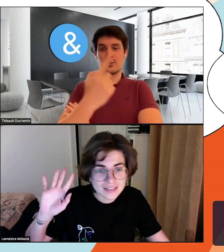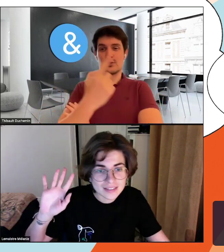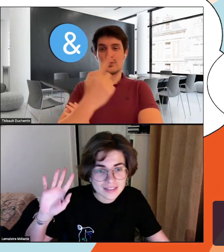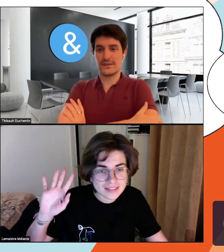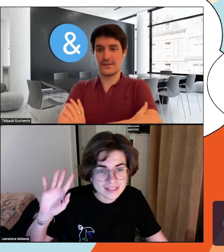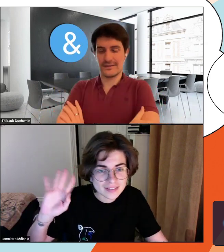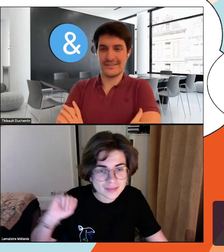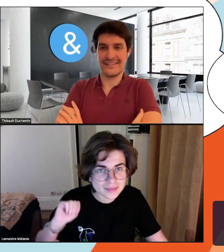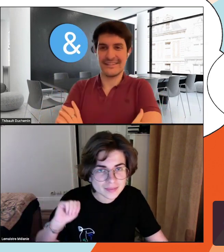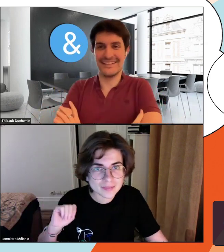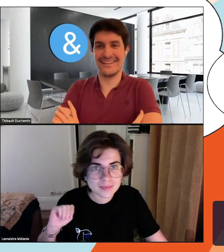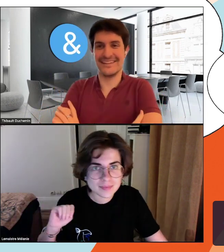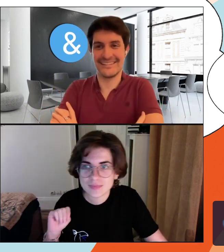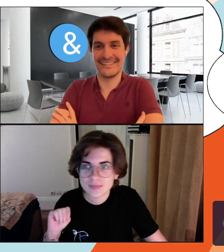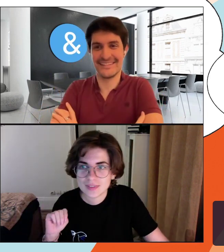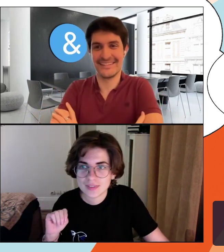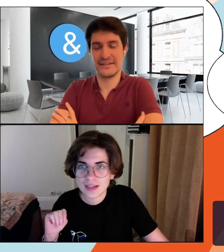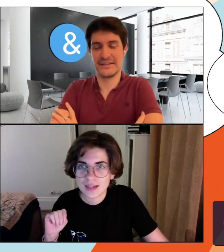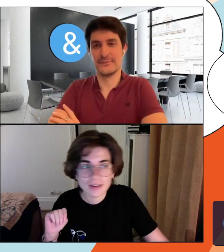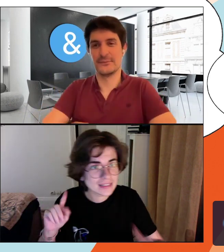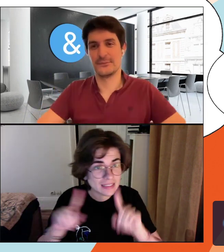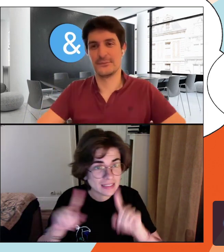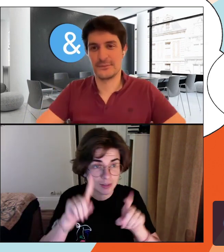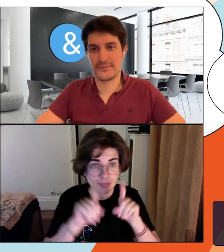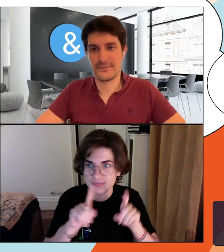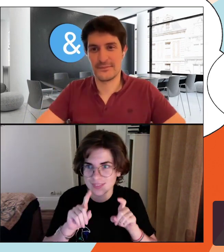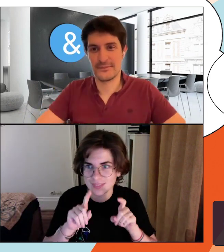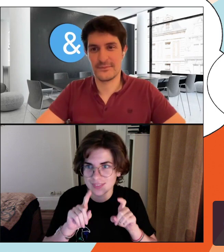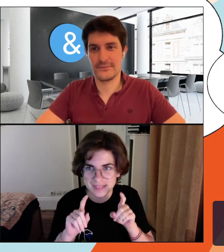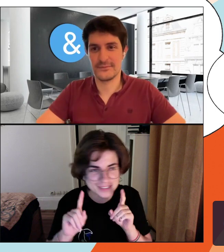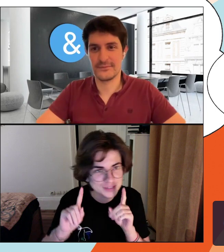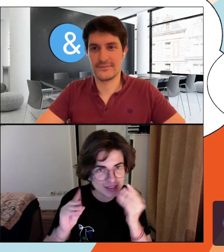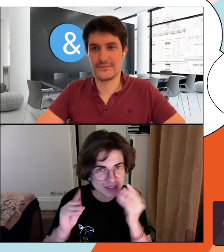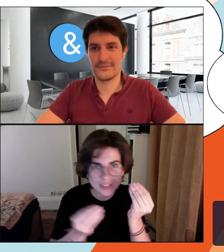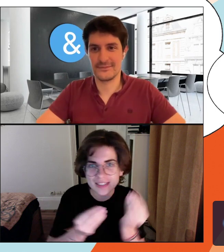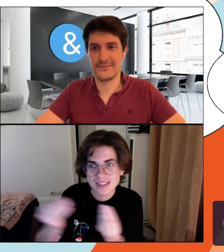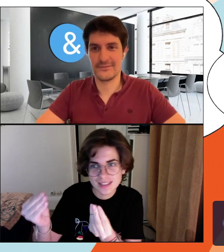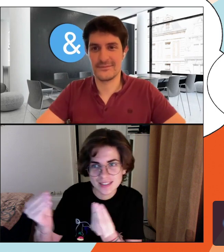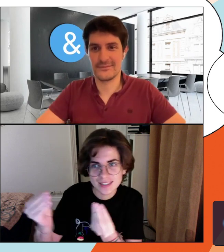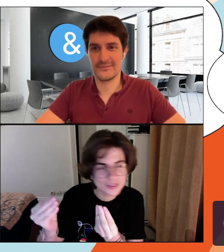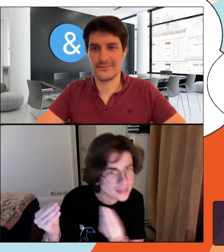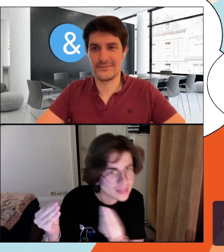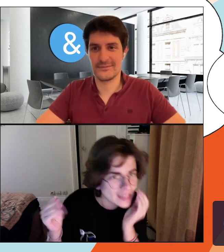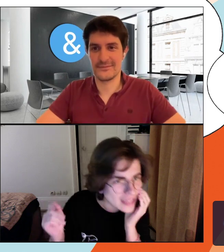penses? il y a des questions. Je vais te les donner.